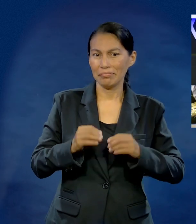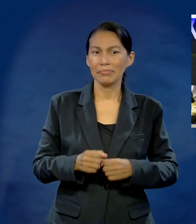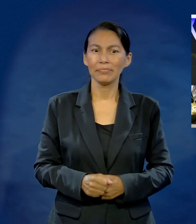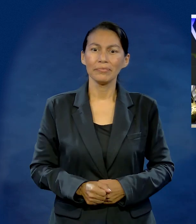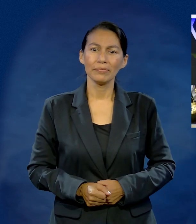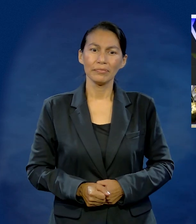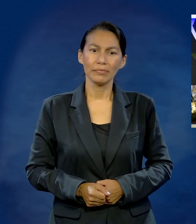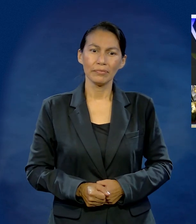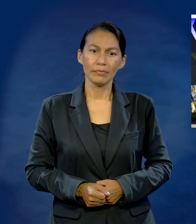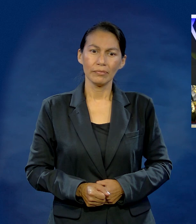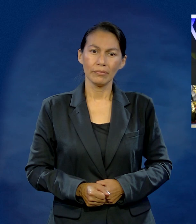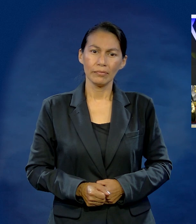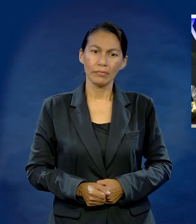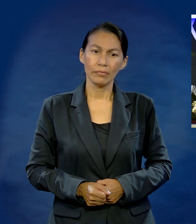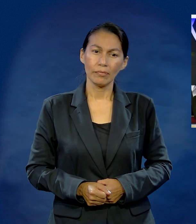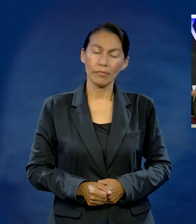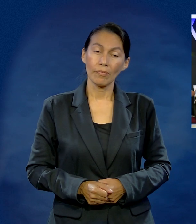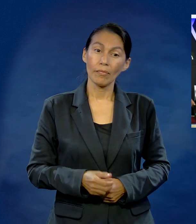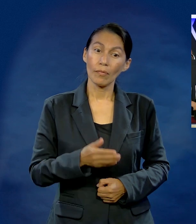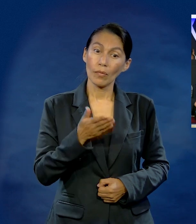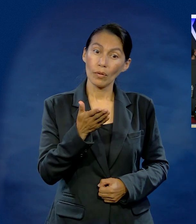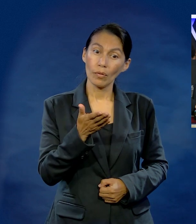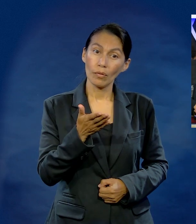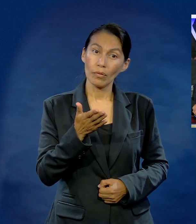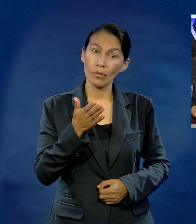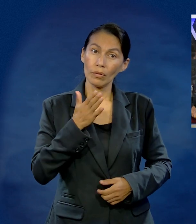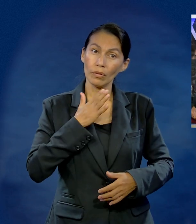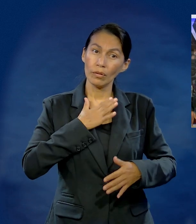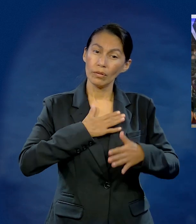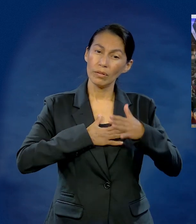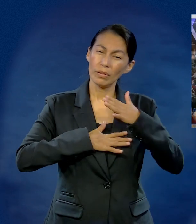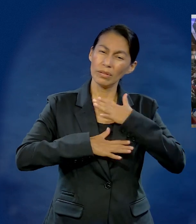que este mensaje sea útil para tu vida.